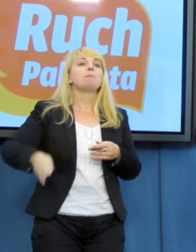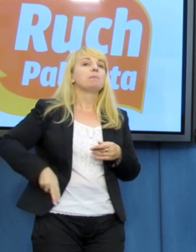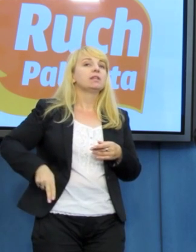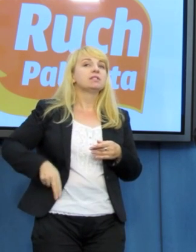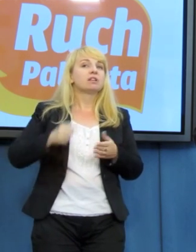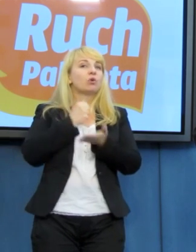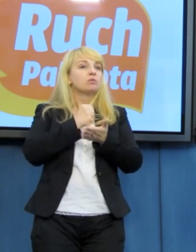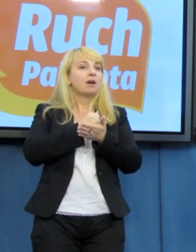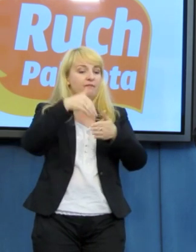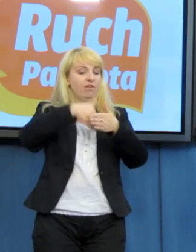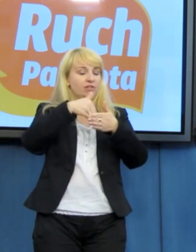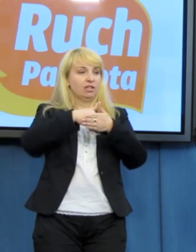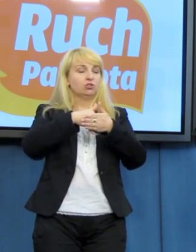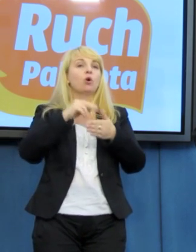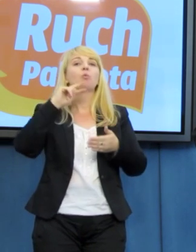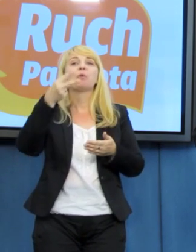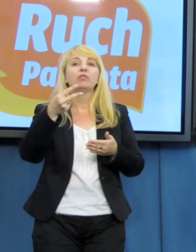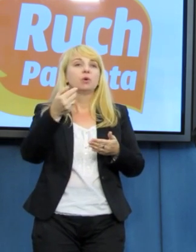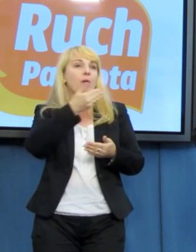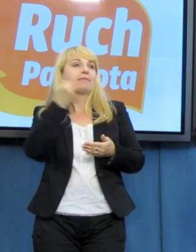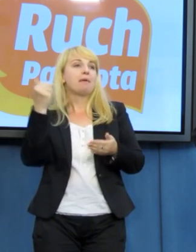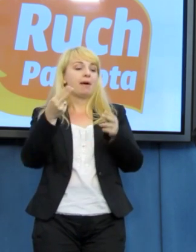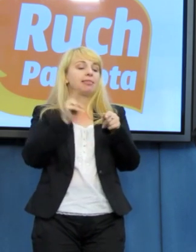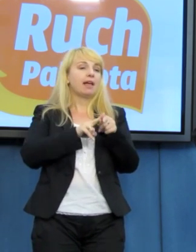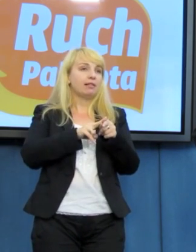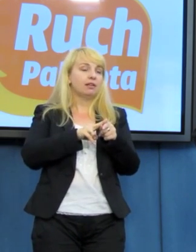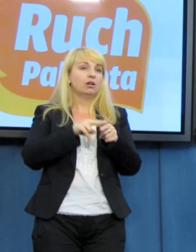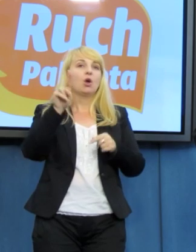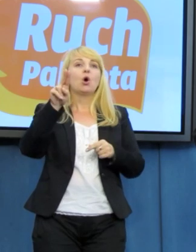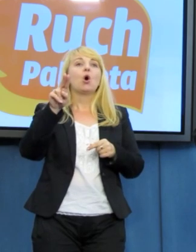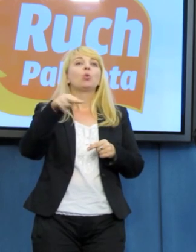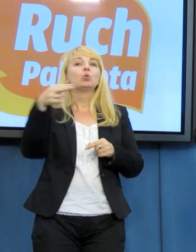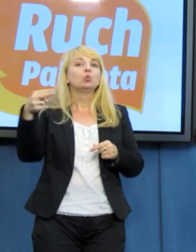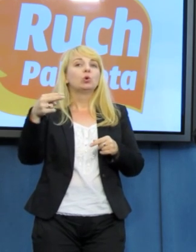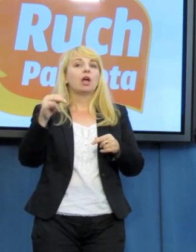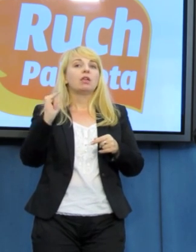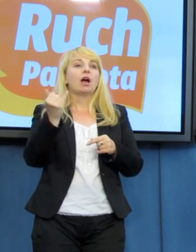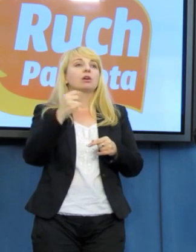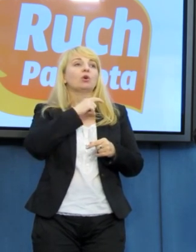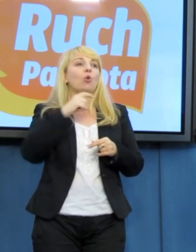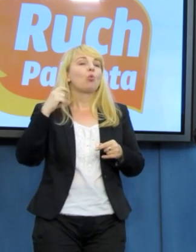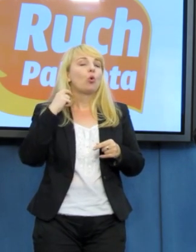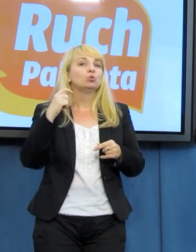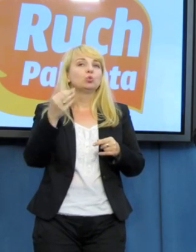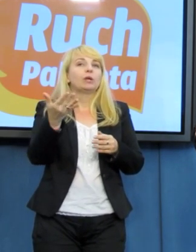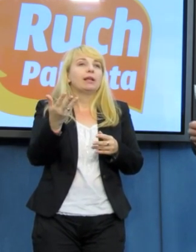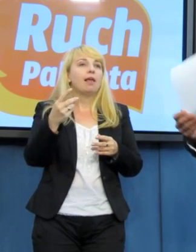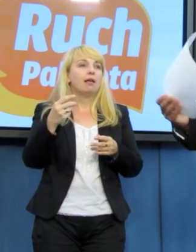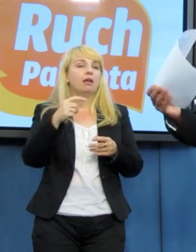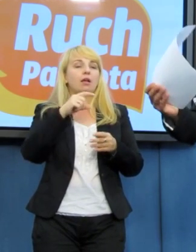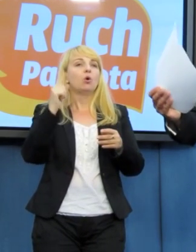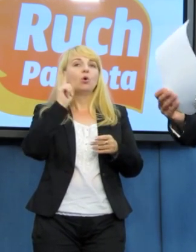posiada danych, na podstawie których można byłoby ustalić, jaka liczba duchownych poszczególnych wyznań korzysta z powyższych